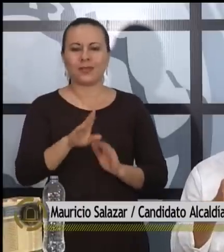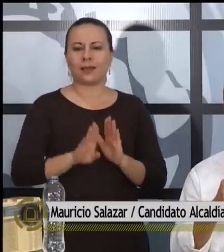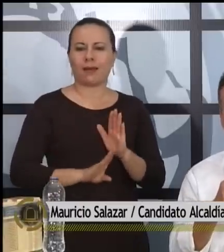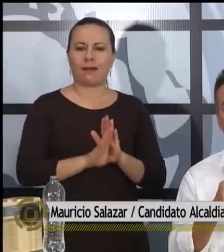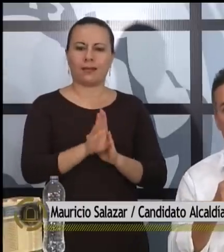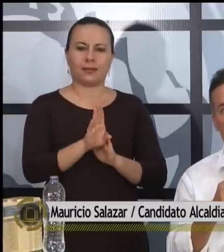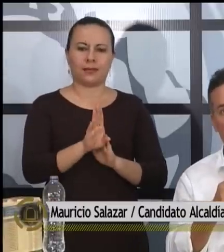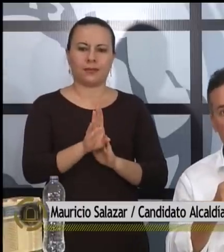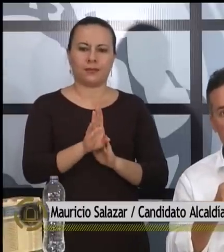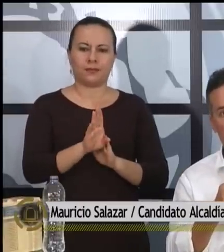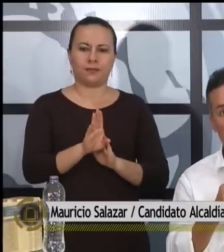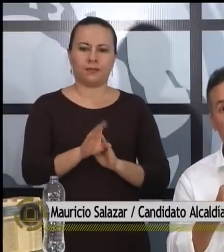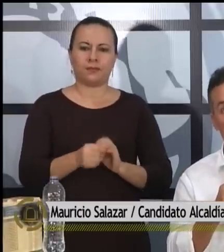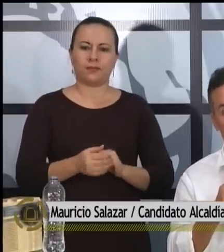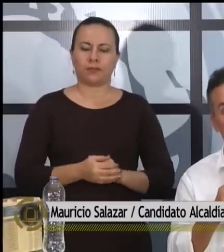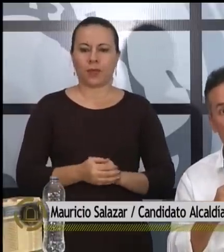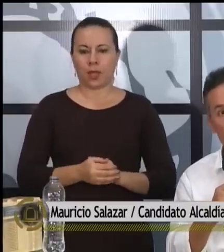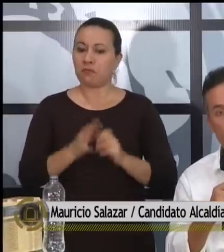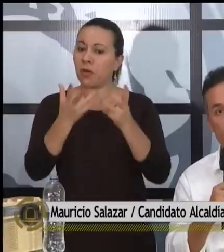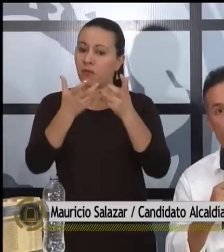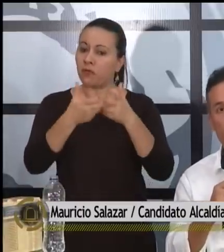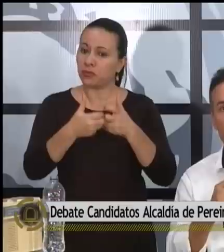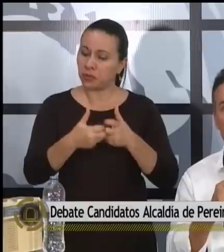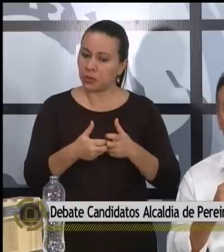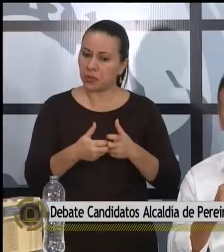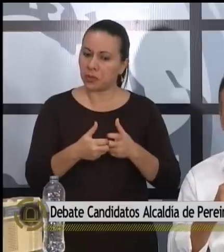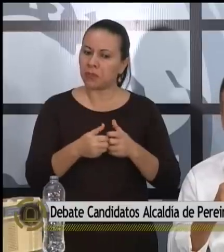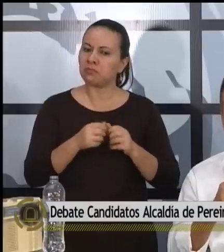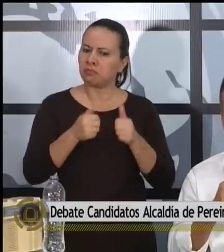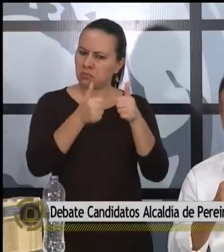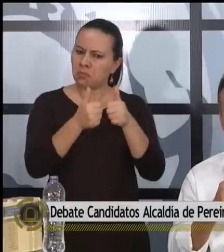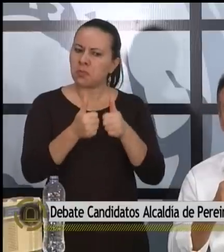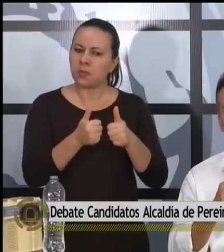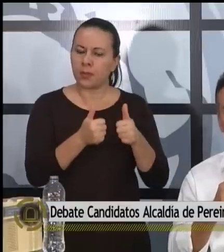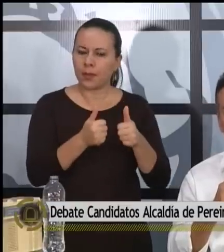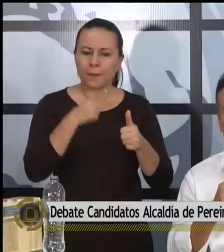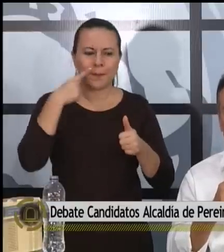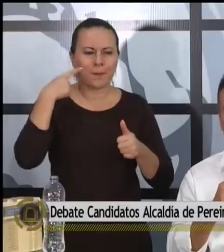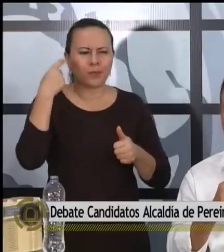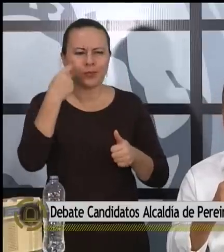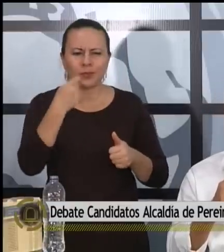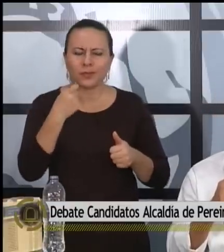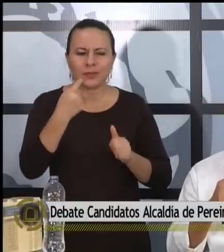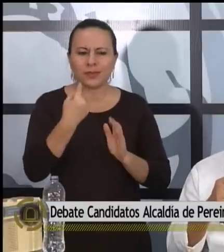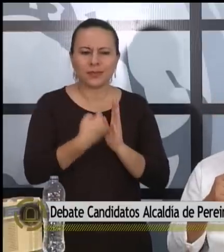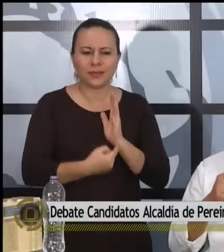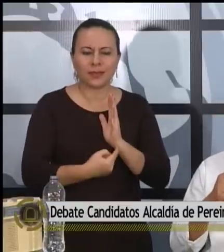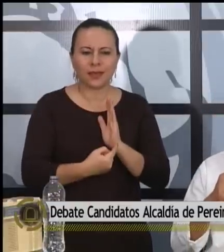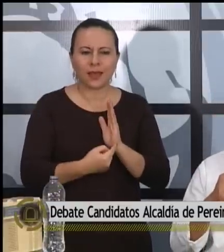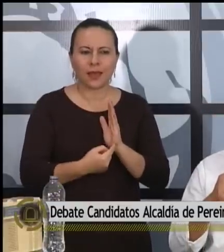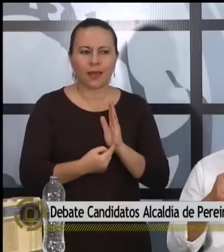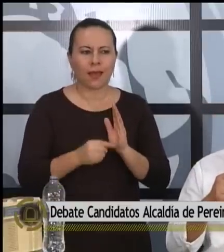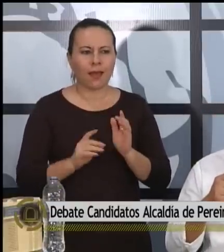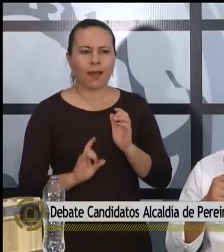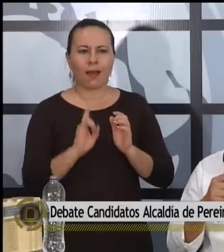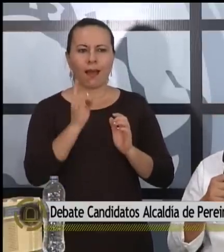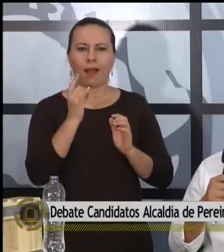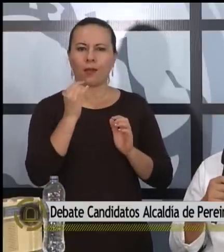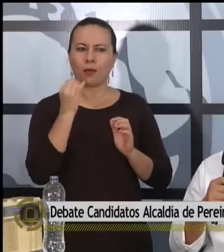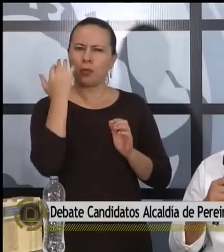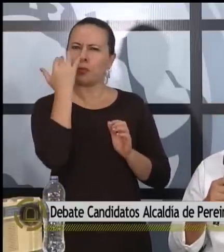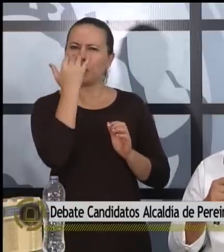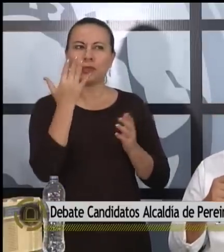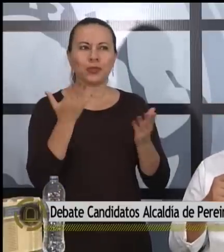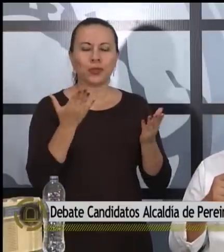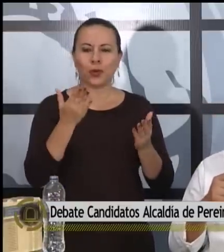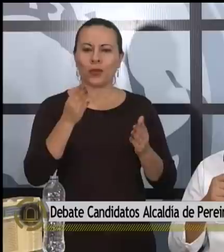lograr que el megacable funcione de manera adecuada, hay que buscar algún tipo de atractivo arriba en Villa